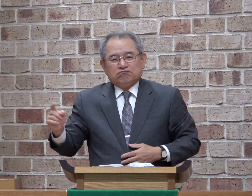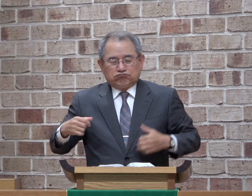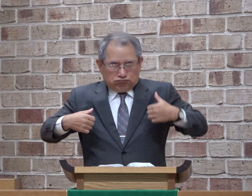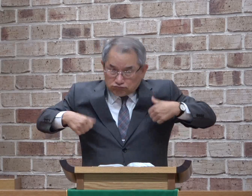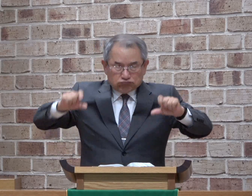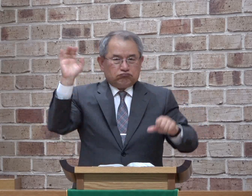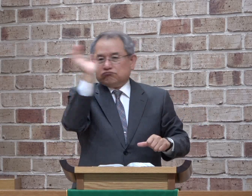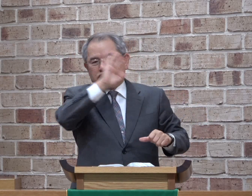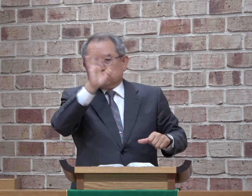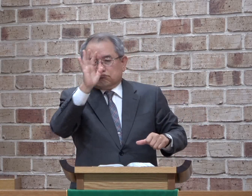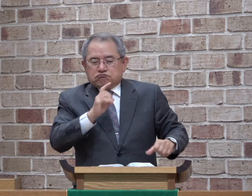포기하지 않고